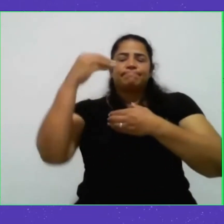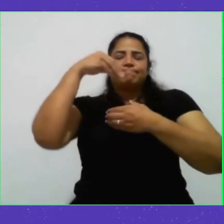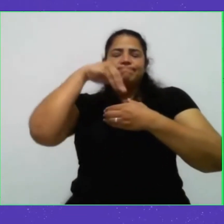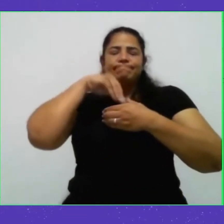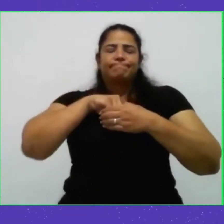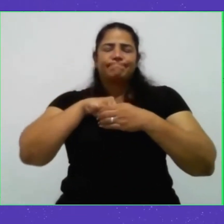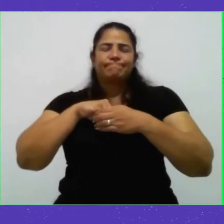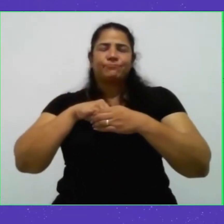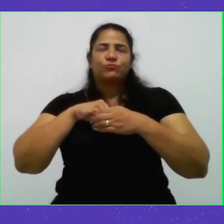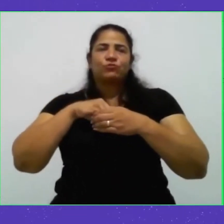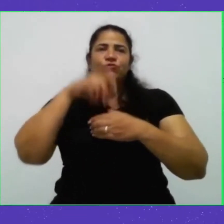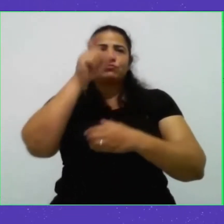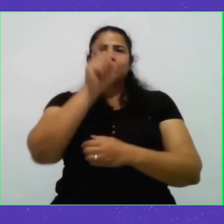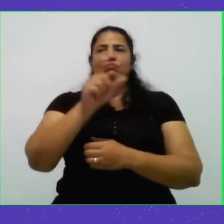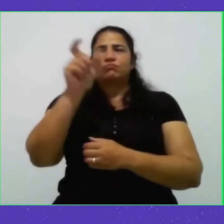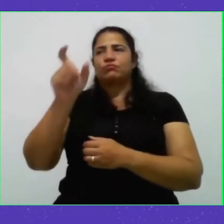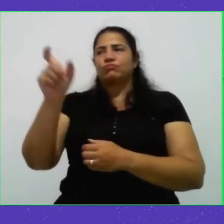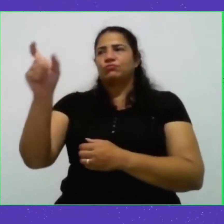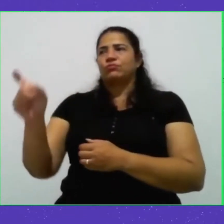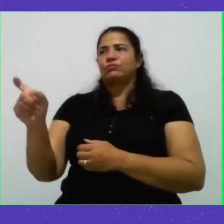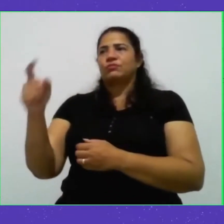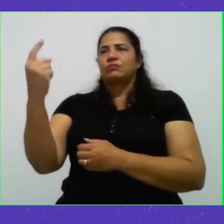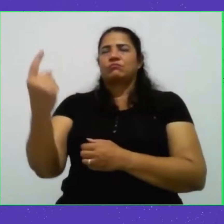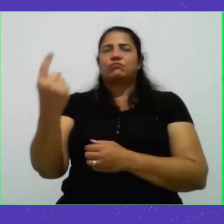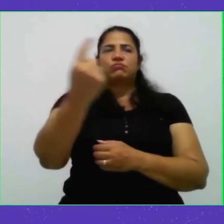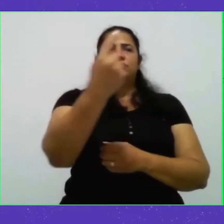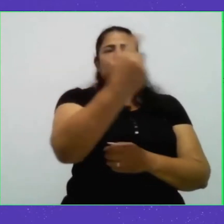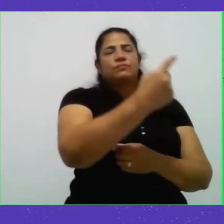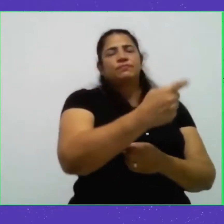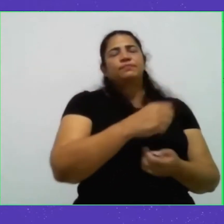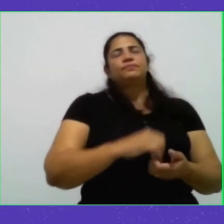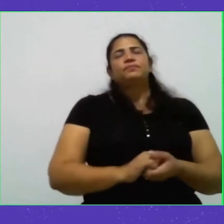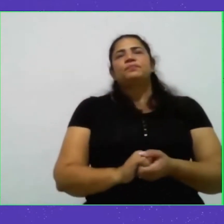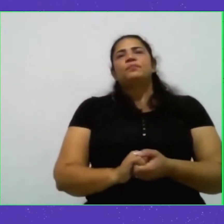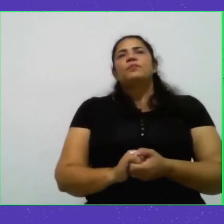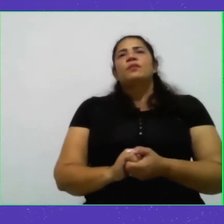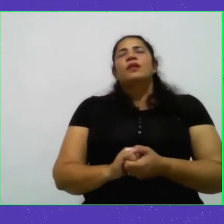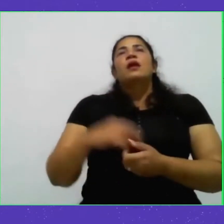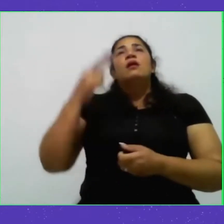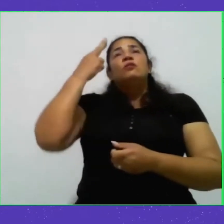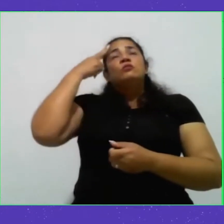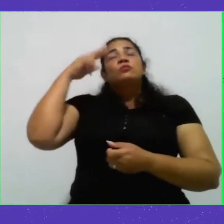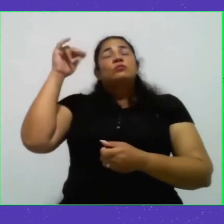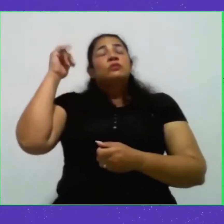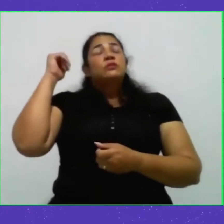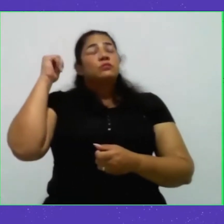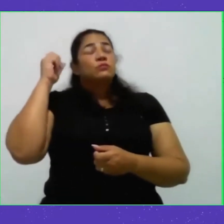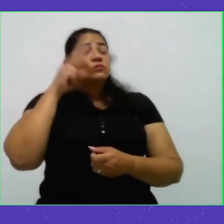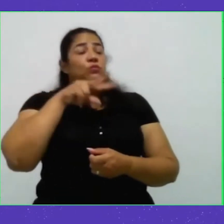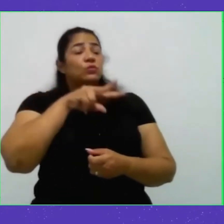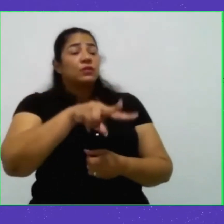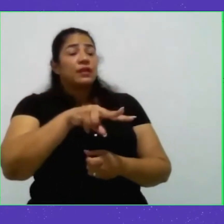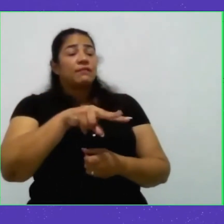Espírito. Mas o Senhor não via só coisas ruins não nas pessoas, né? Então a Bíblia, a gente não pode olhar,